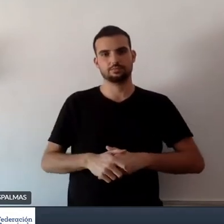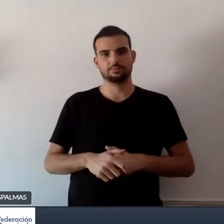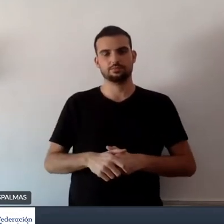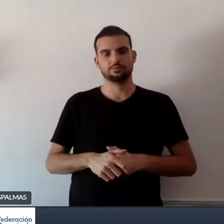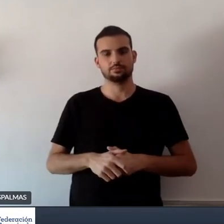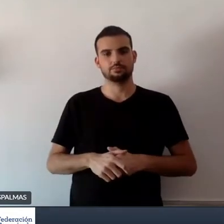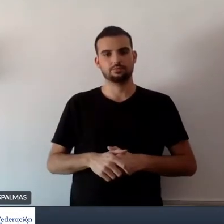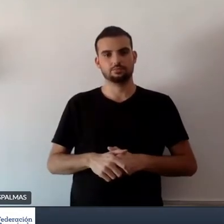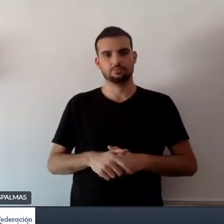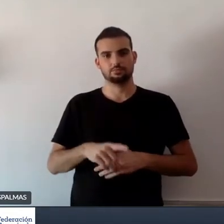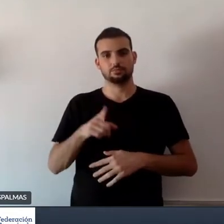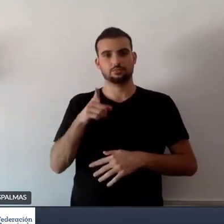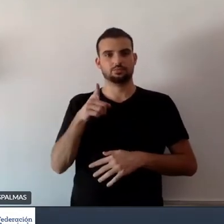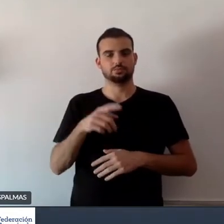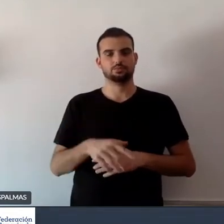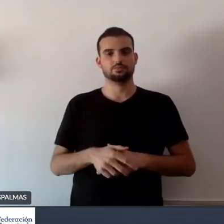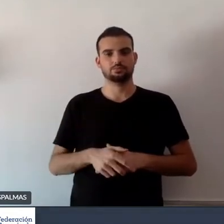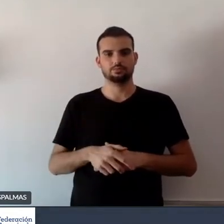Muy listo.